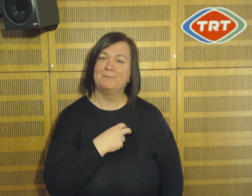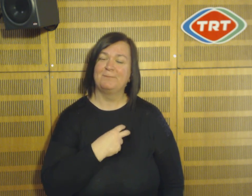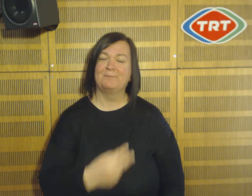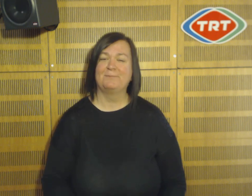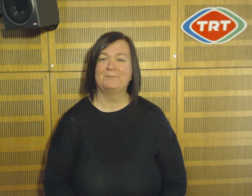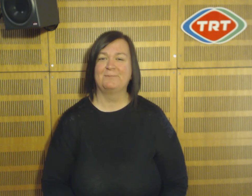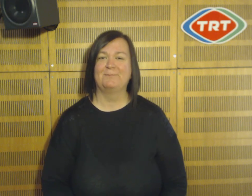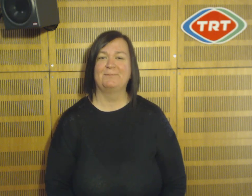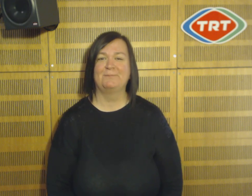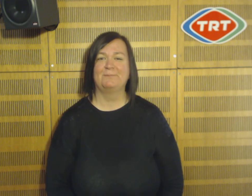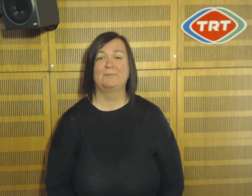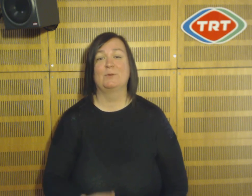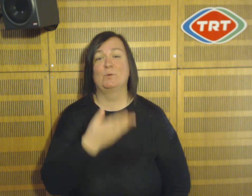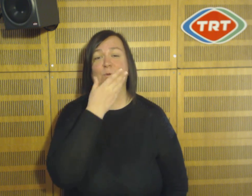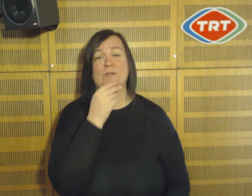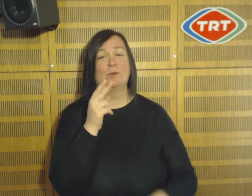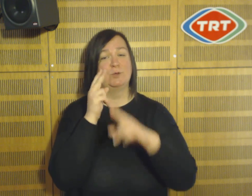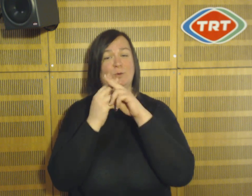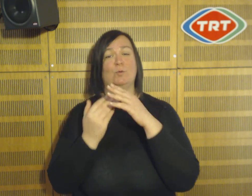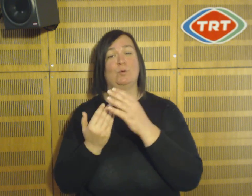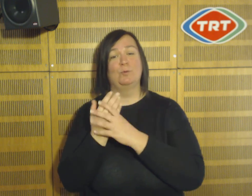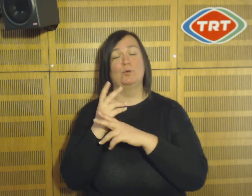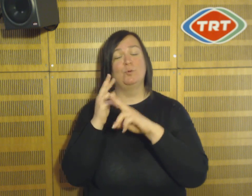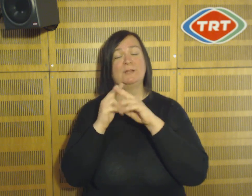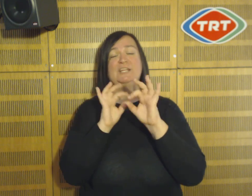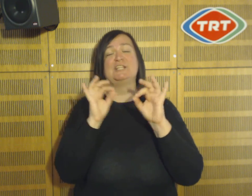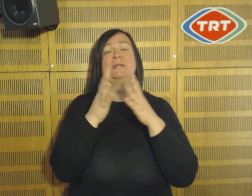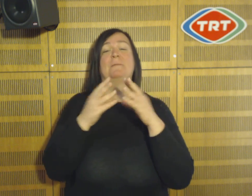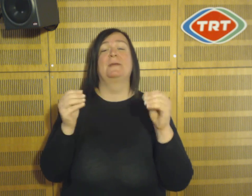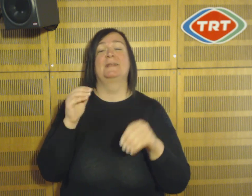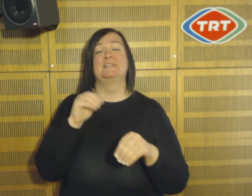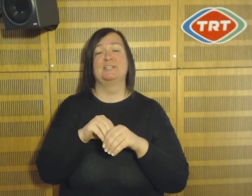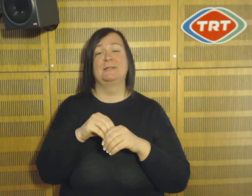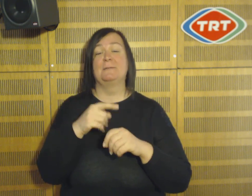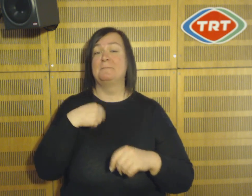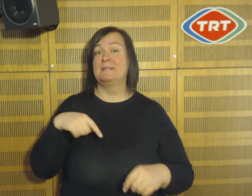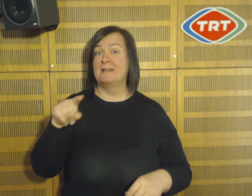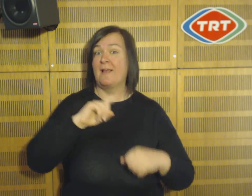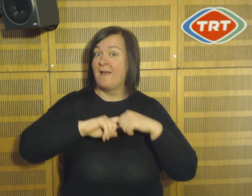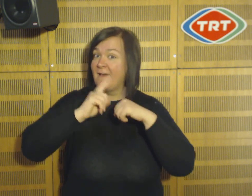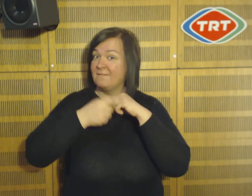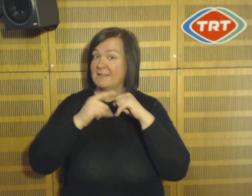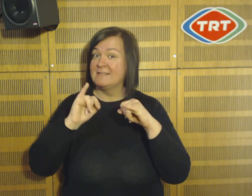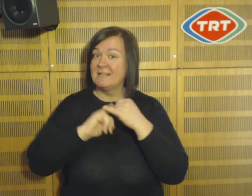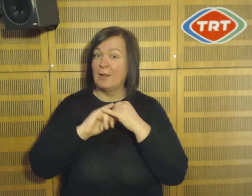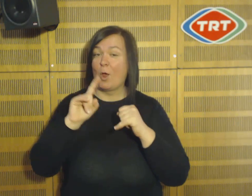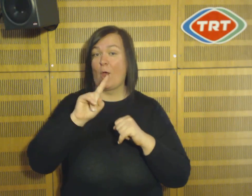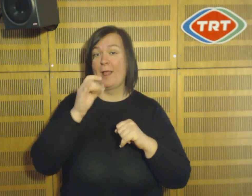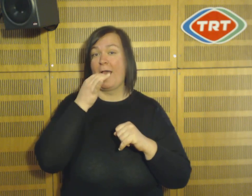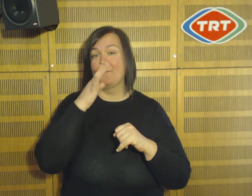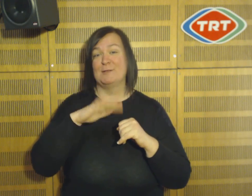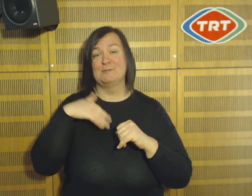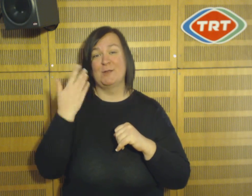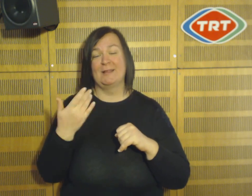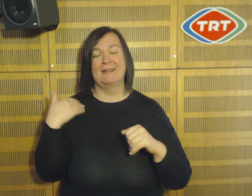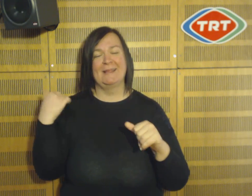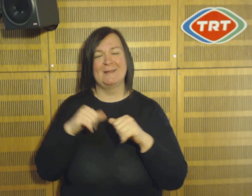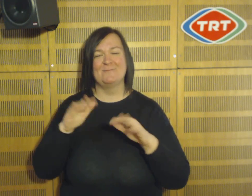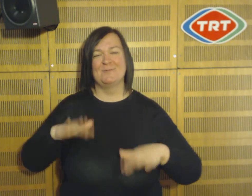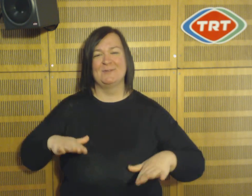sevgilim güzel Düşler kurmak yetirmek için Bizler Haftaya salı 10 haberlerinden sonra yine buradayız Siz